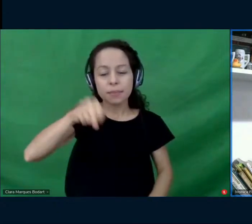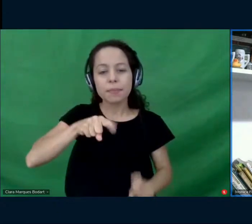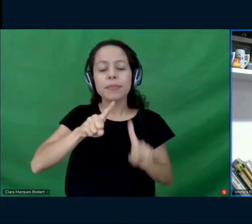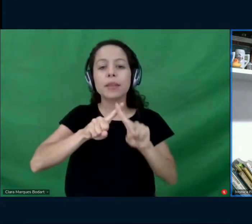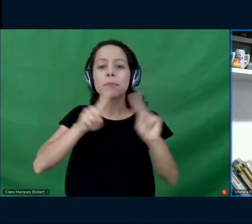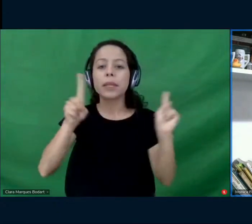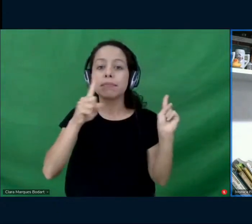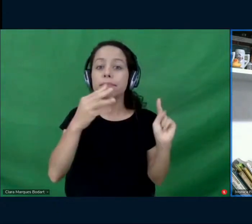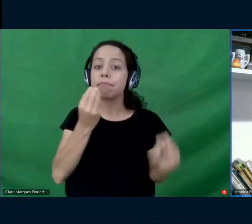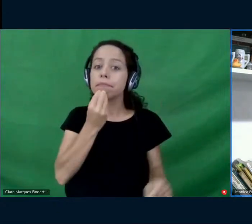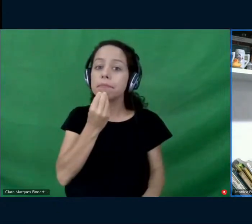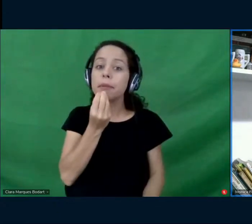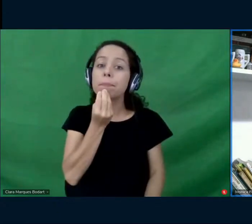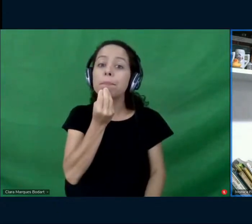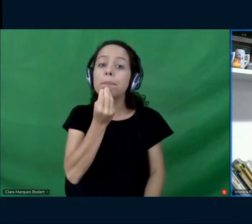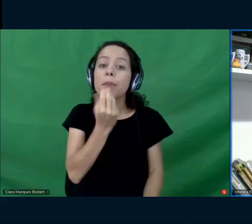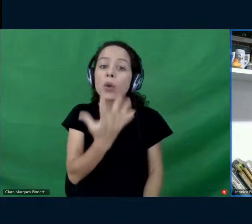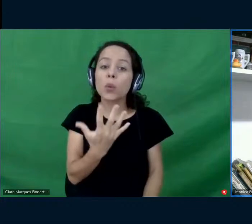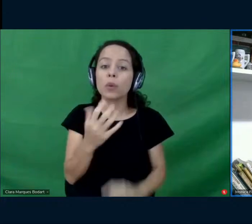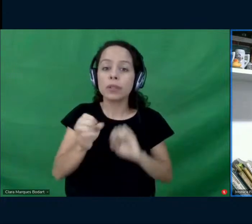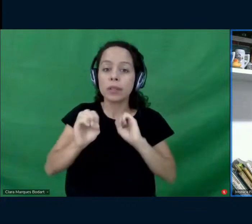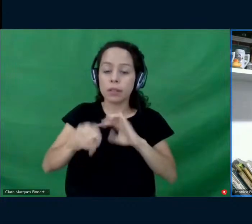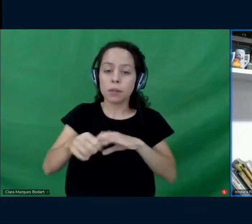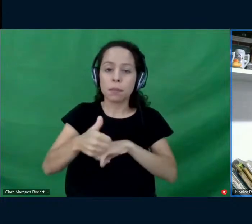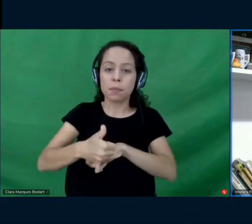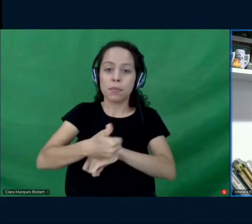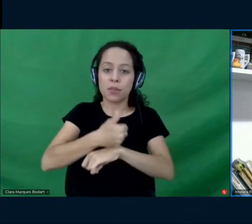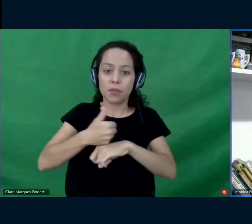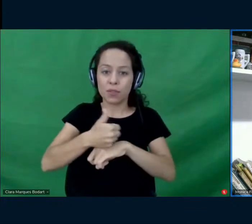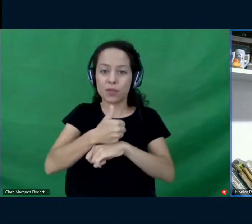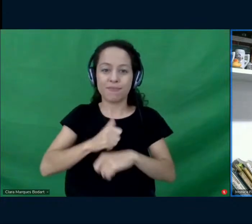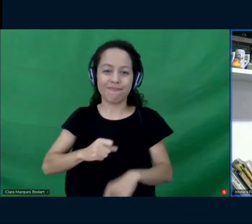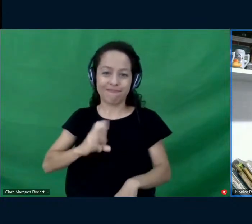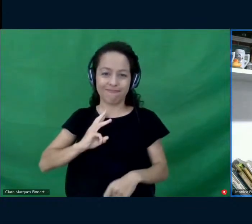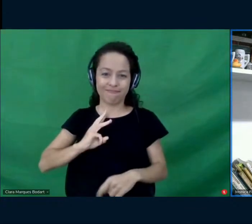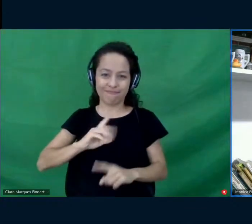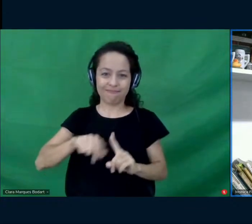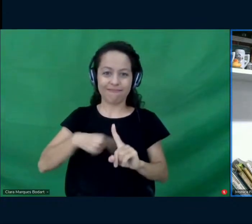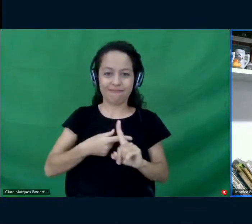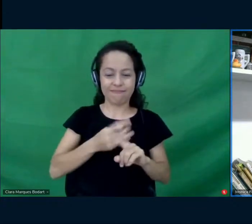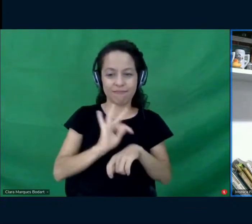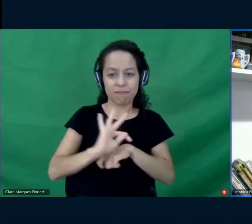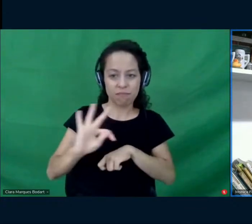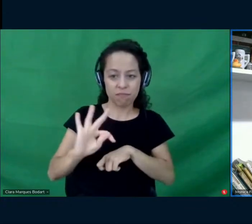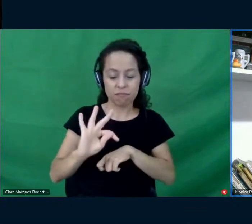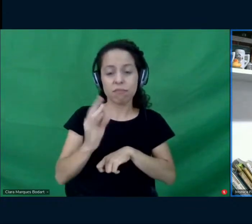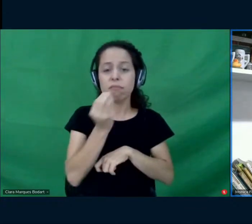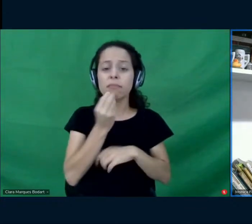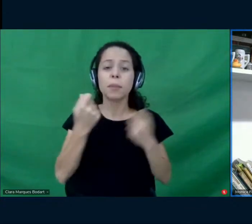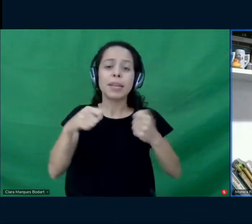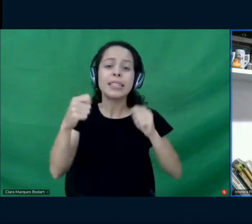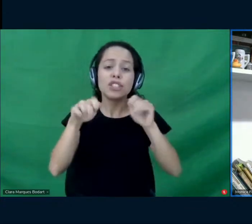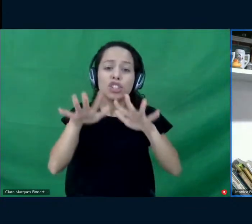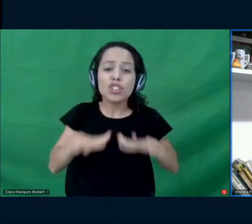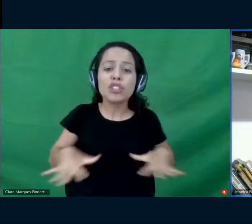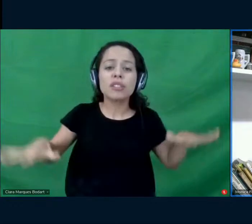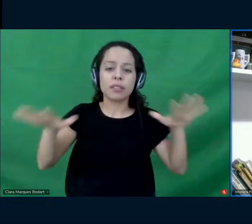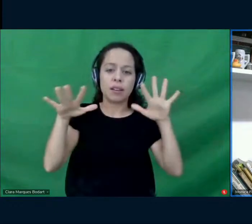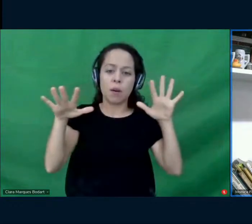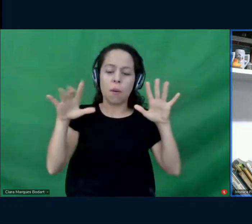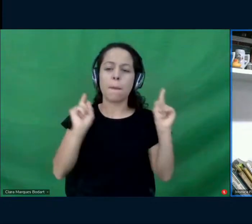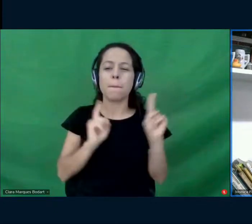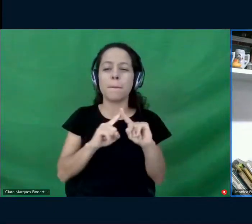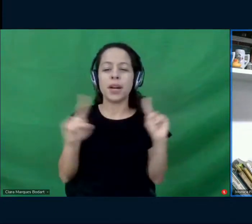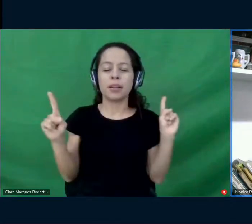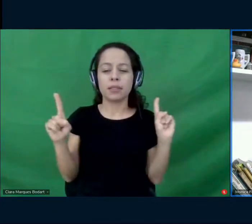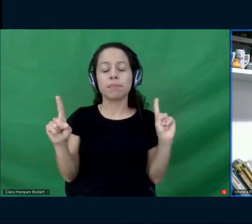ideal seria que a forma de educação profissional do ensino médio integrado dos institutos se generalizasse. Mas, em vez de fazer isso, se cria